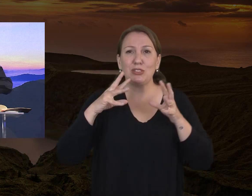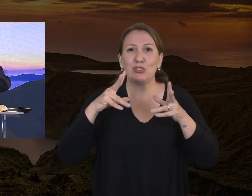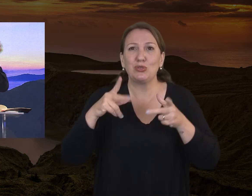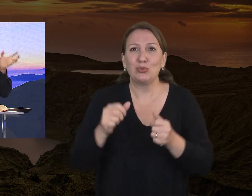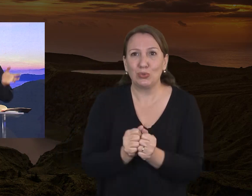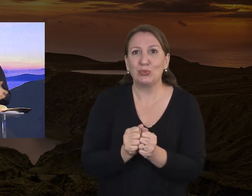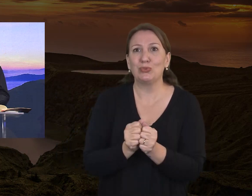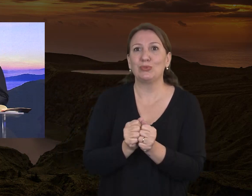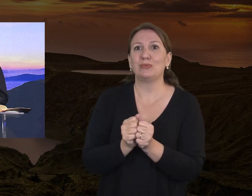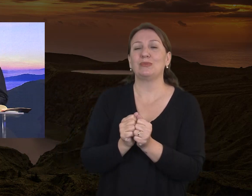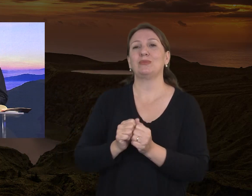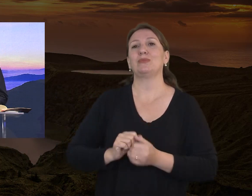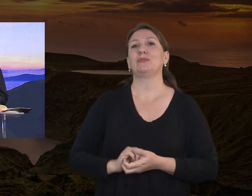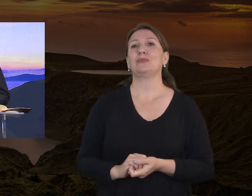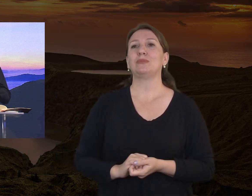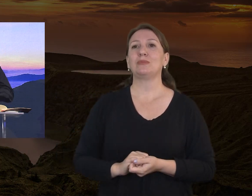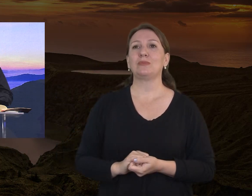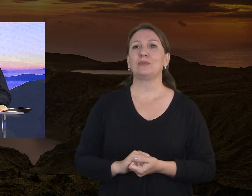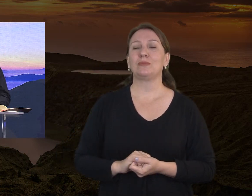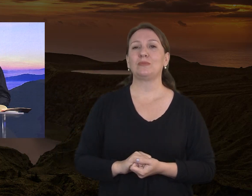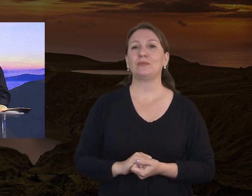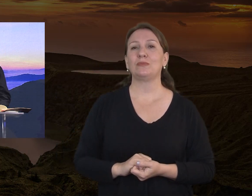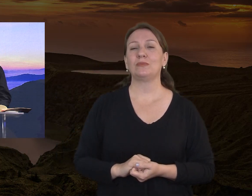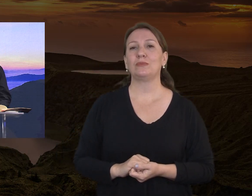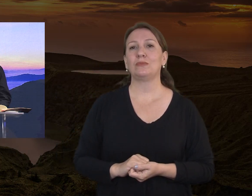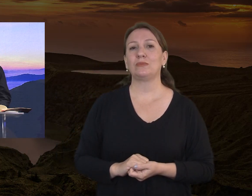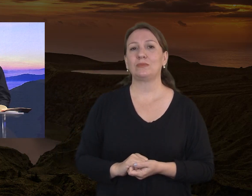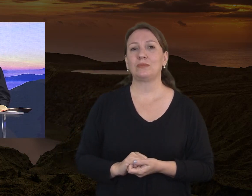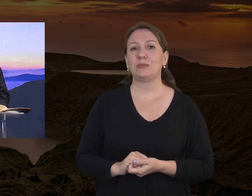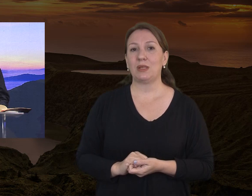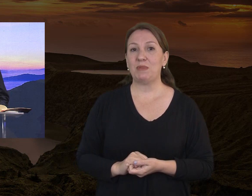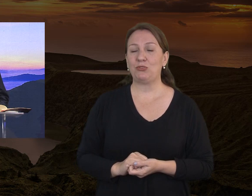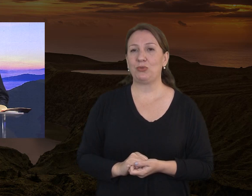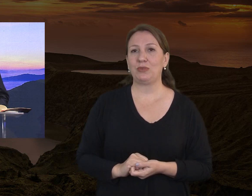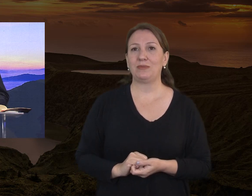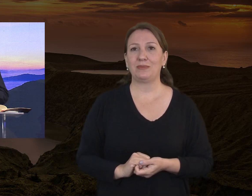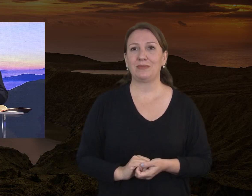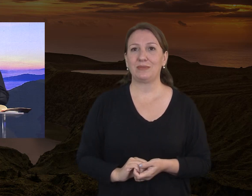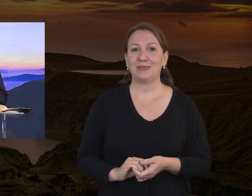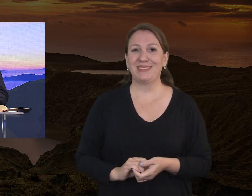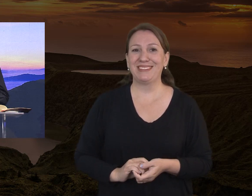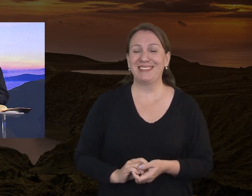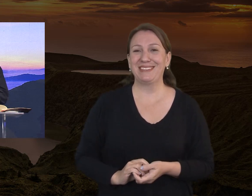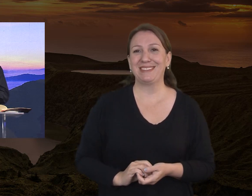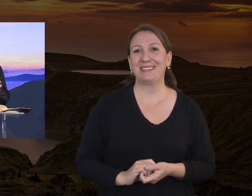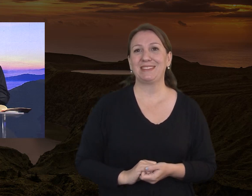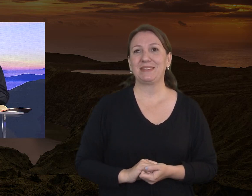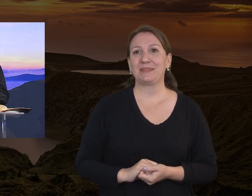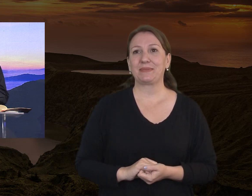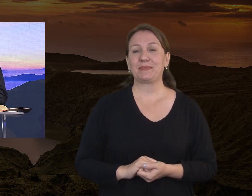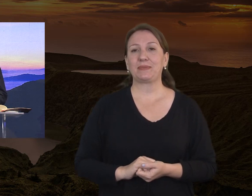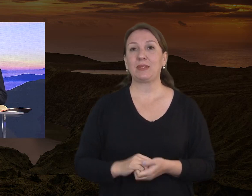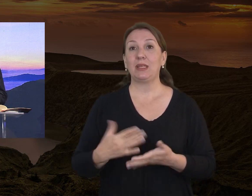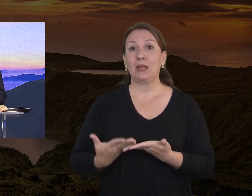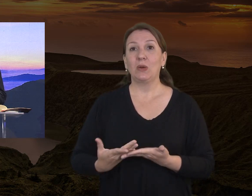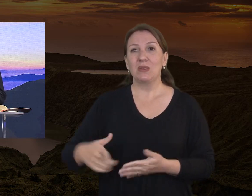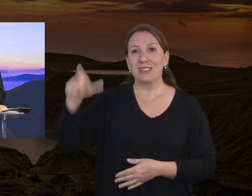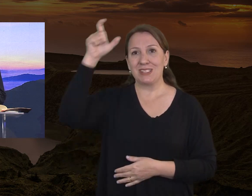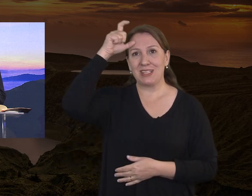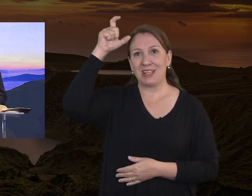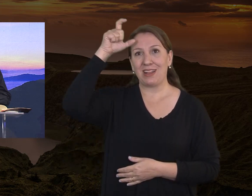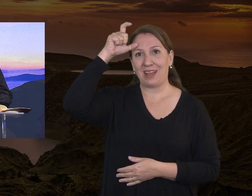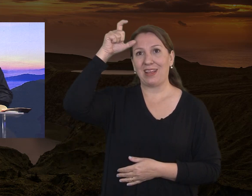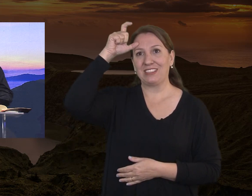coisas nele são um todo. Todavia, quando Satanás rompeu essa união